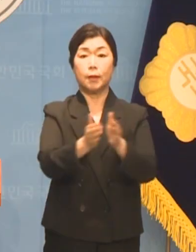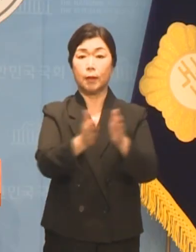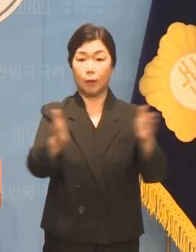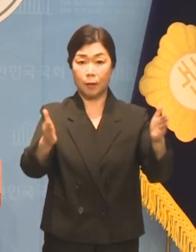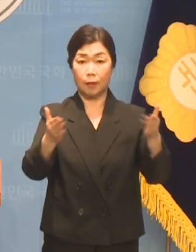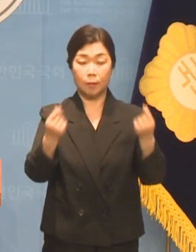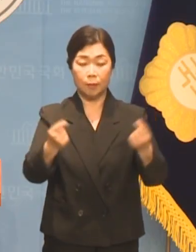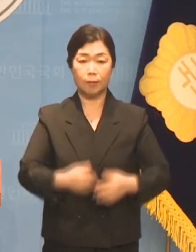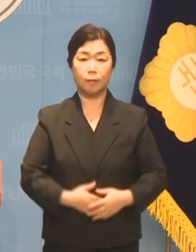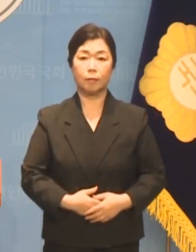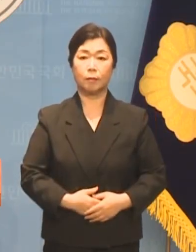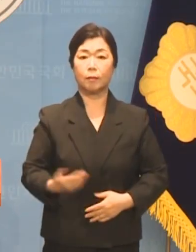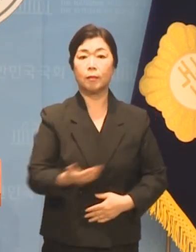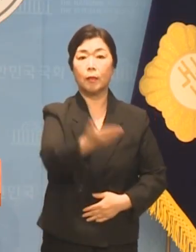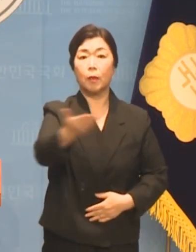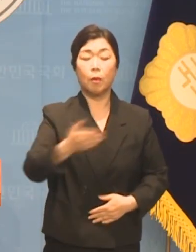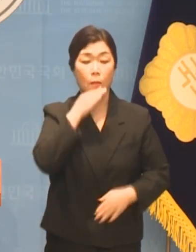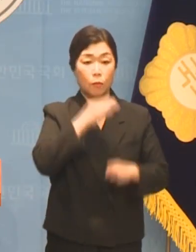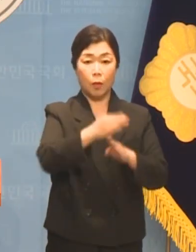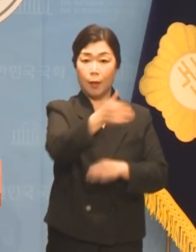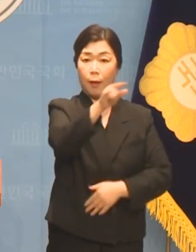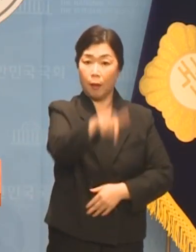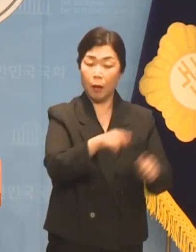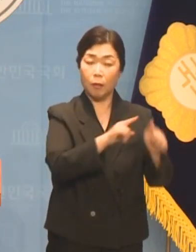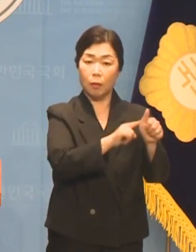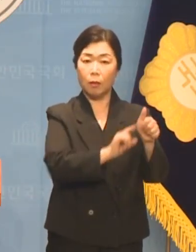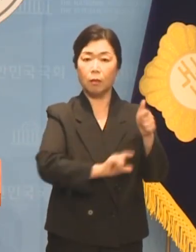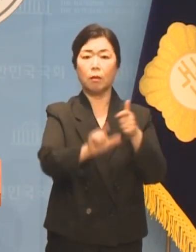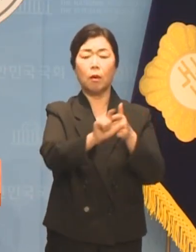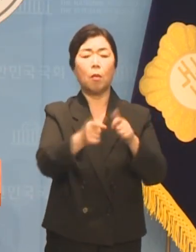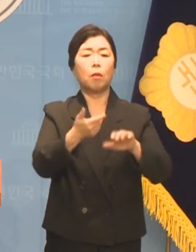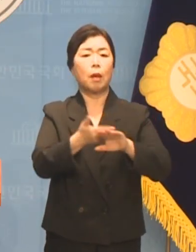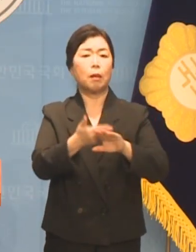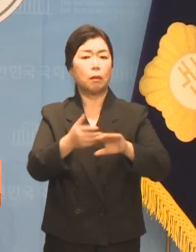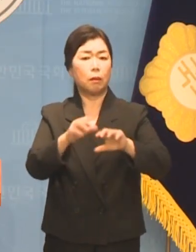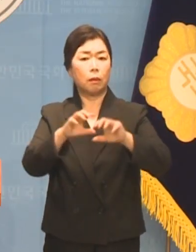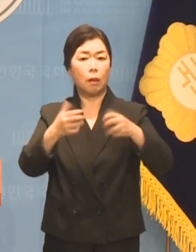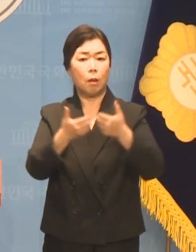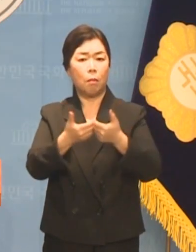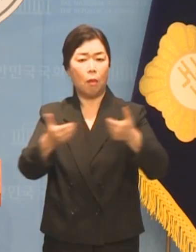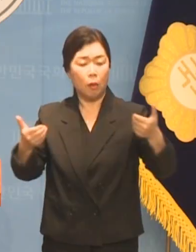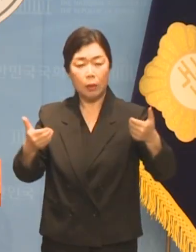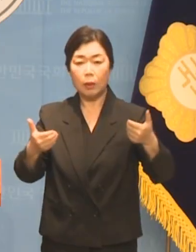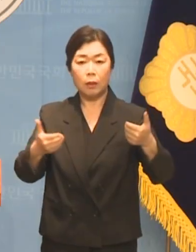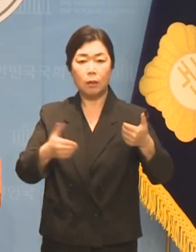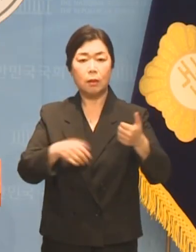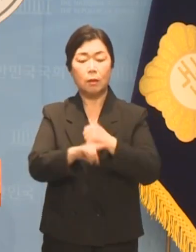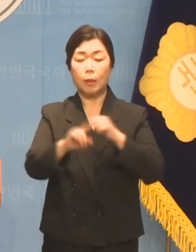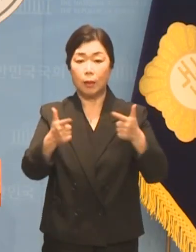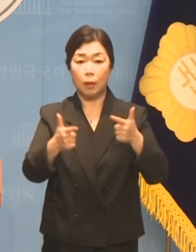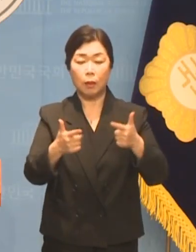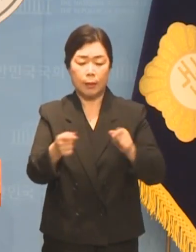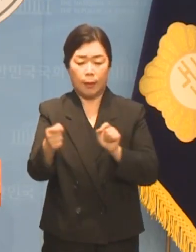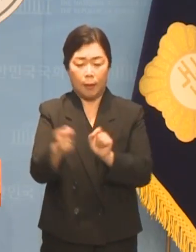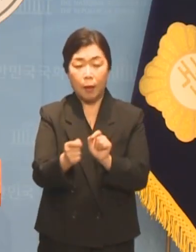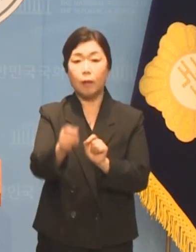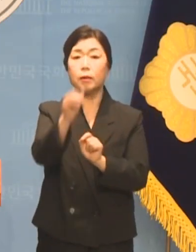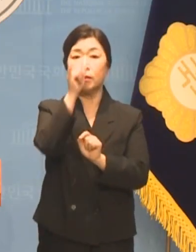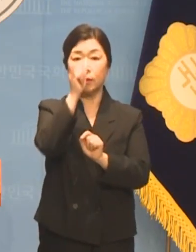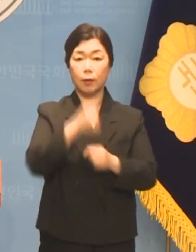체인저입니다. 국민 여러분, 북한의 핵은 더 이상 먼 나라의 이야기가 아닙니다. 바로 우리 머리 위에